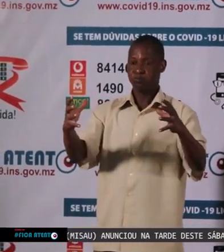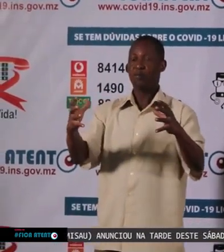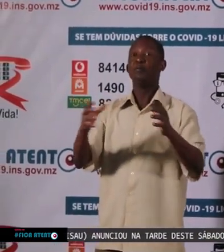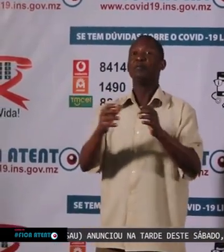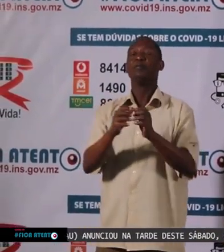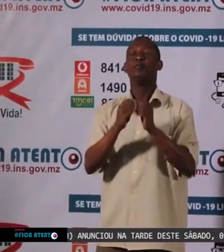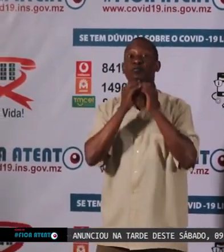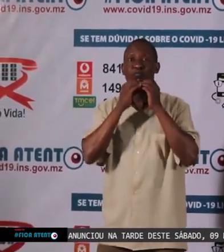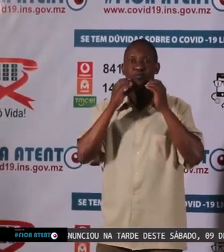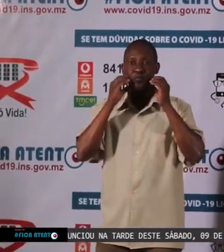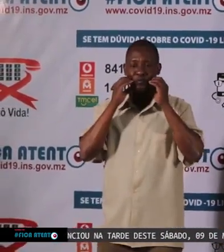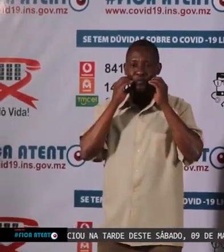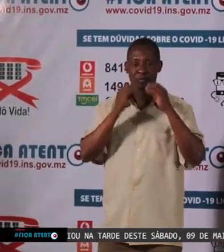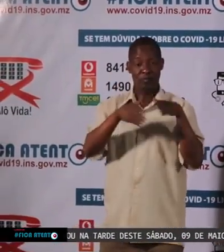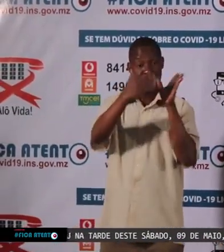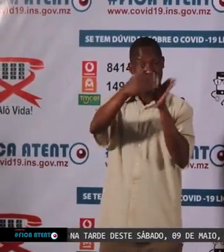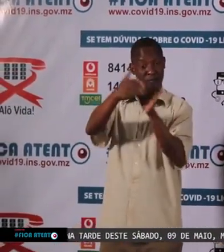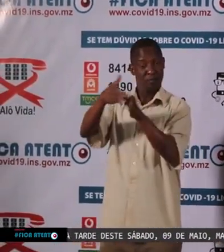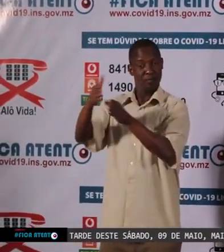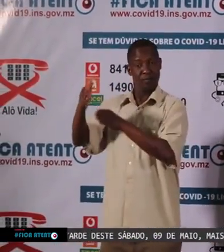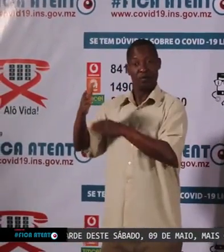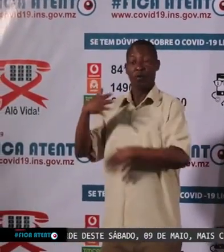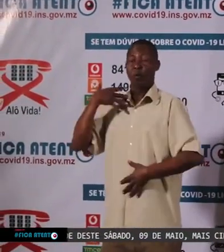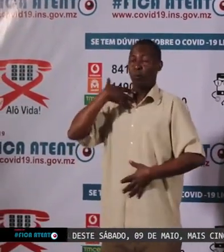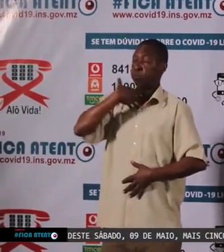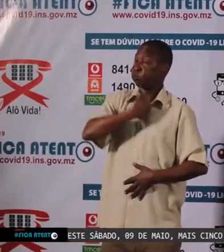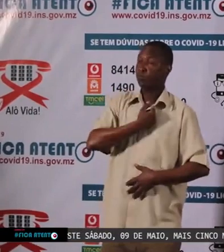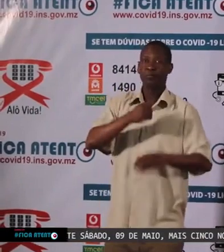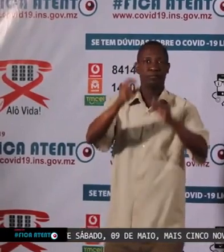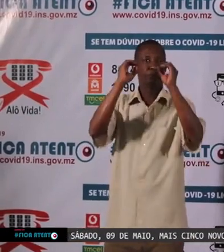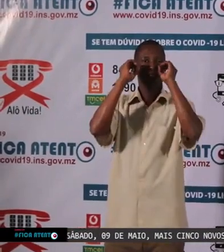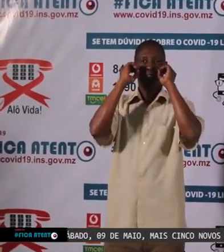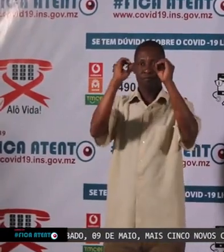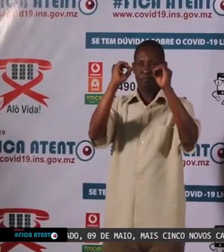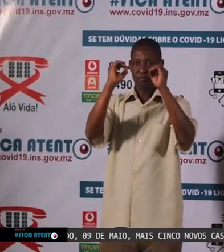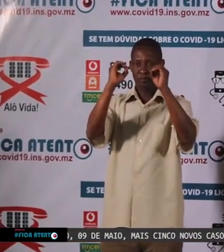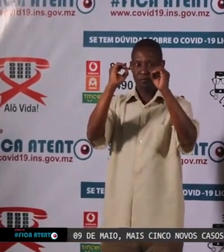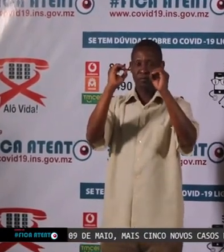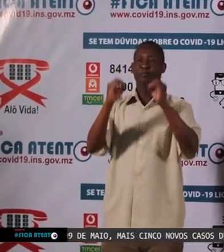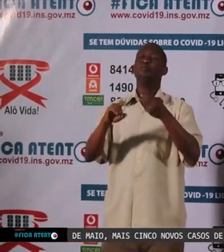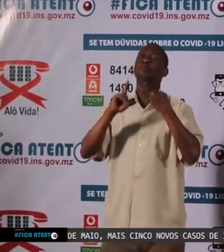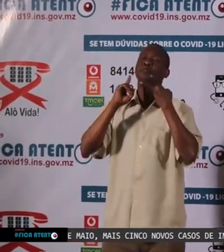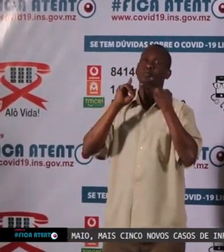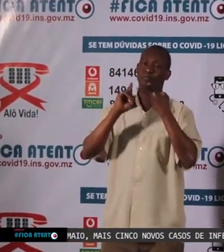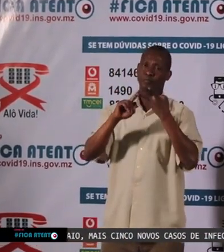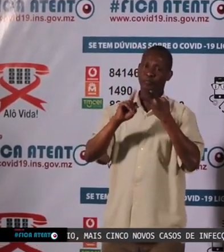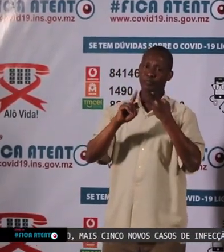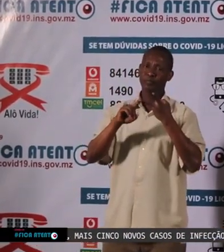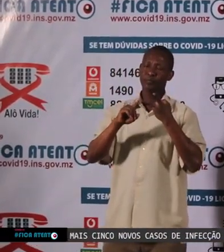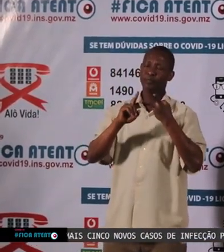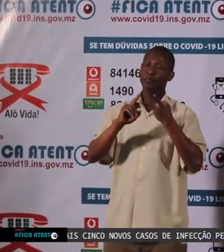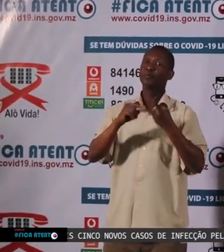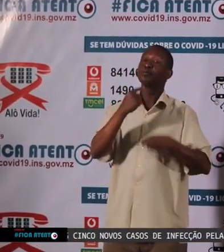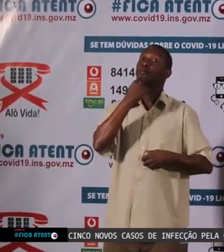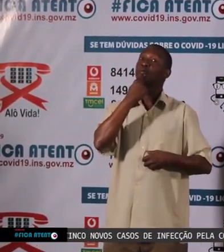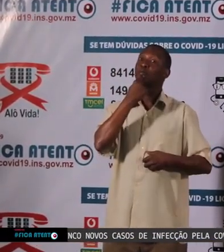não registra qualquer tipo de óbito. Por outro lado, também devemos